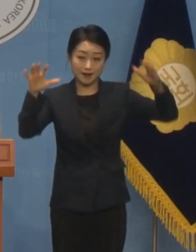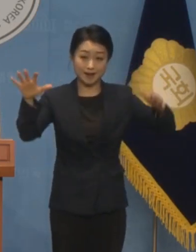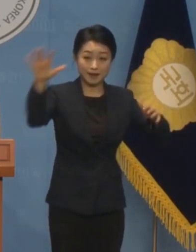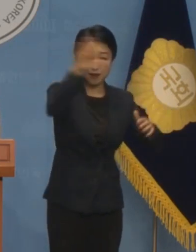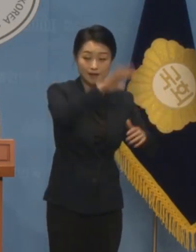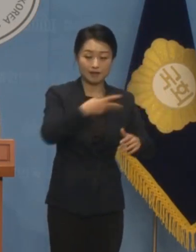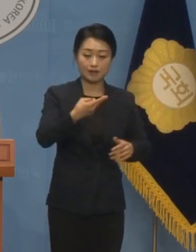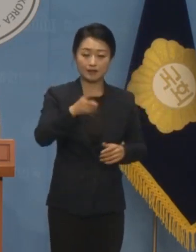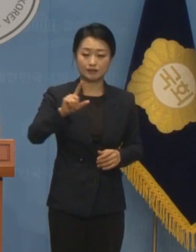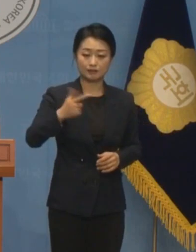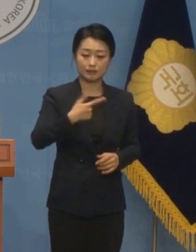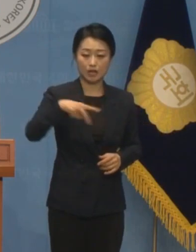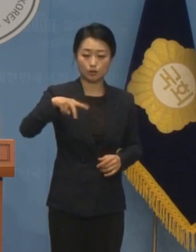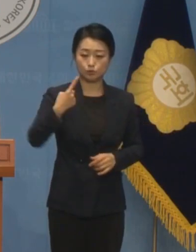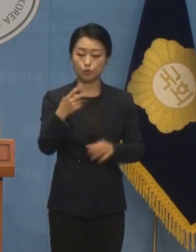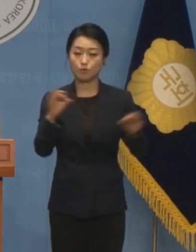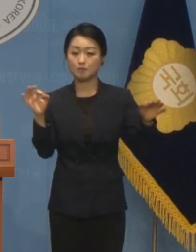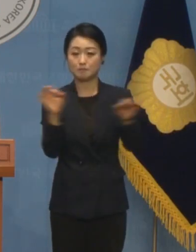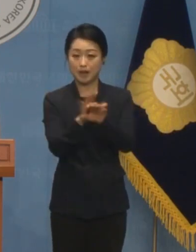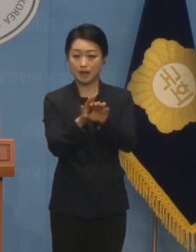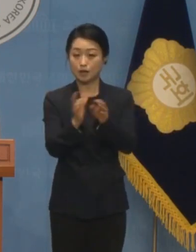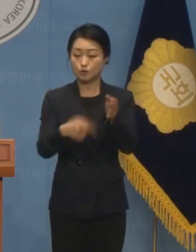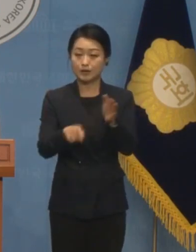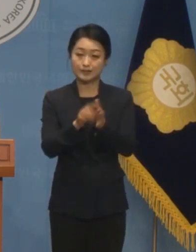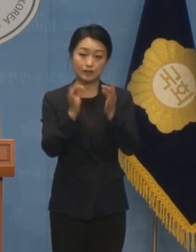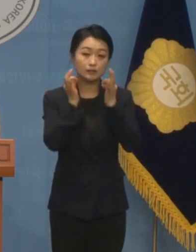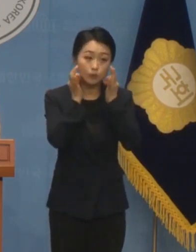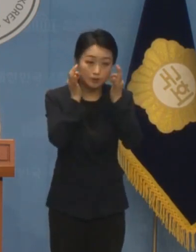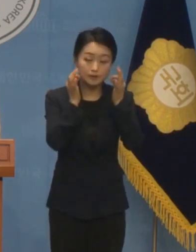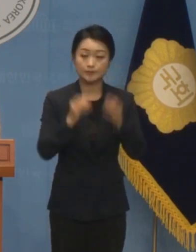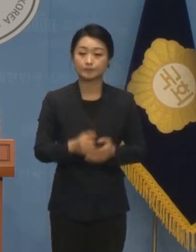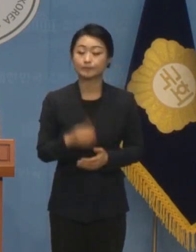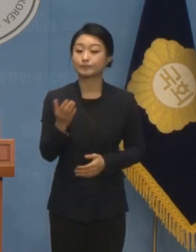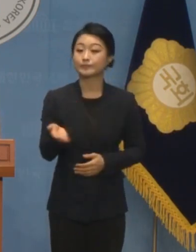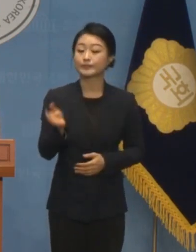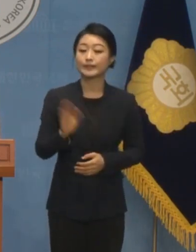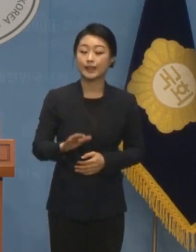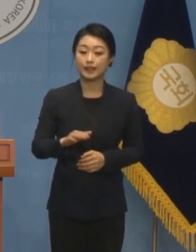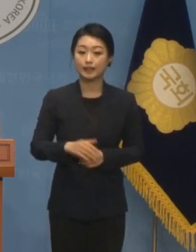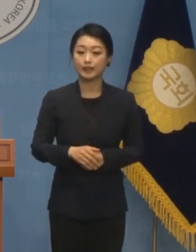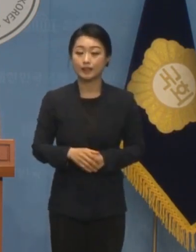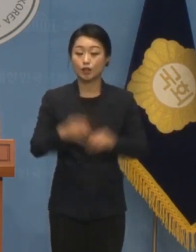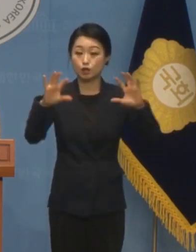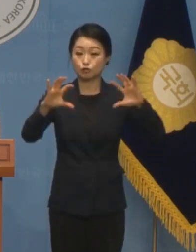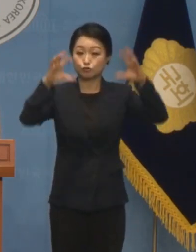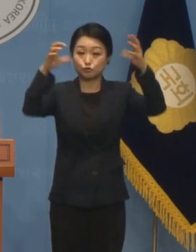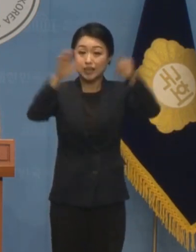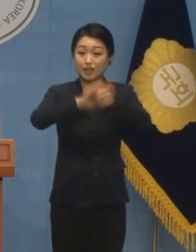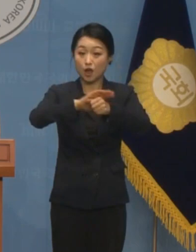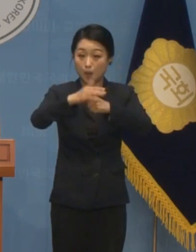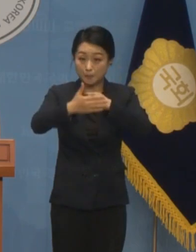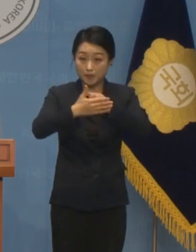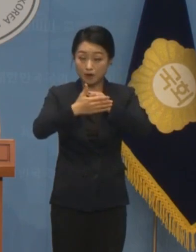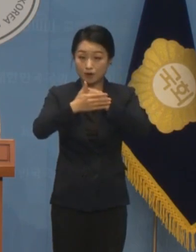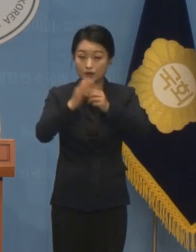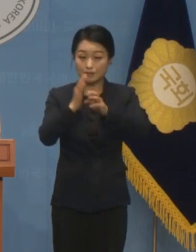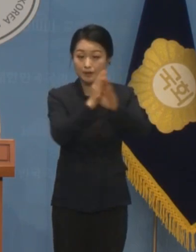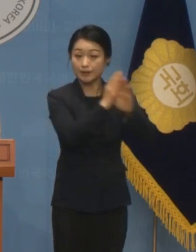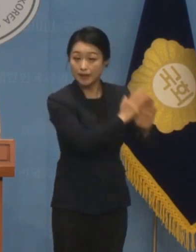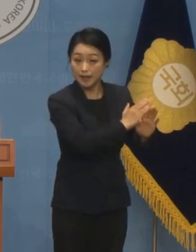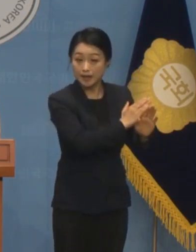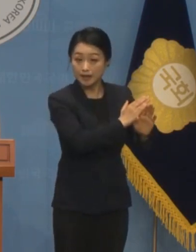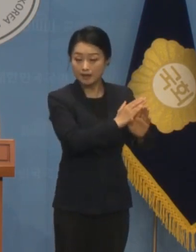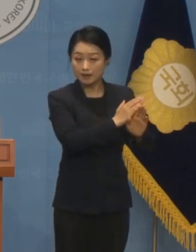탄소 중립이라는 목표를 향해 협력하고 있습니다. 하지만 이러한 국제적 협력의 이면에는